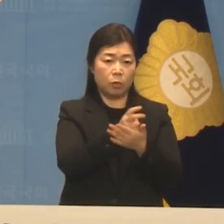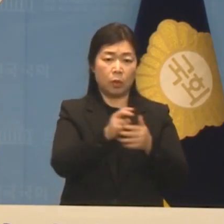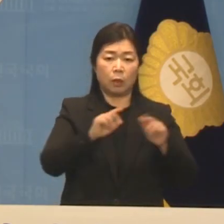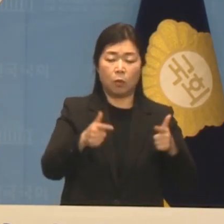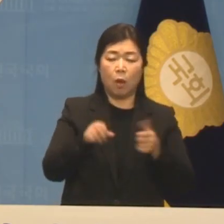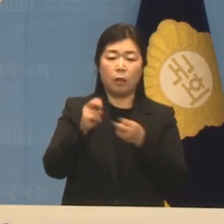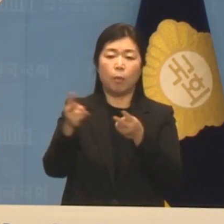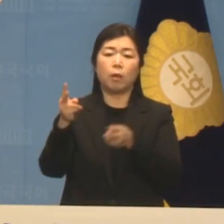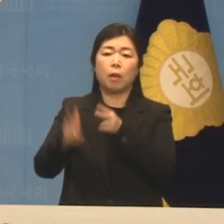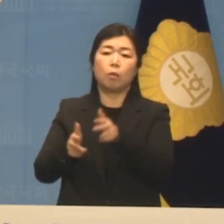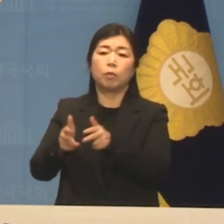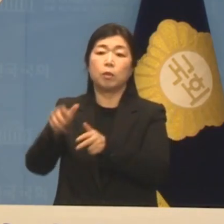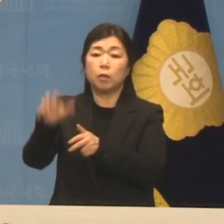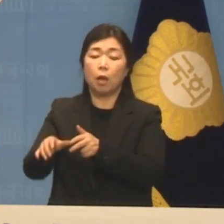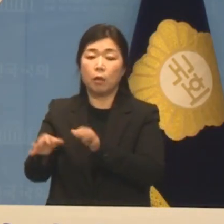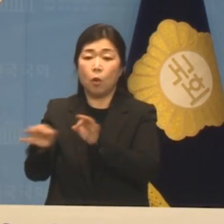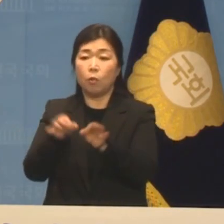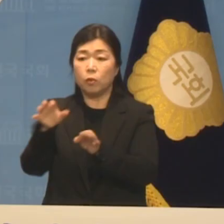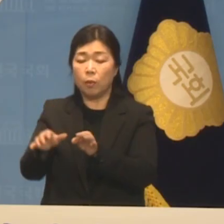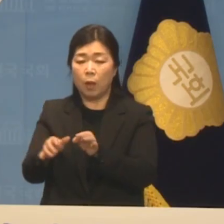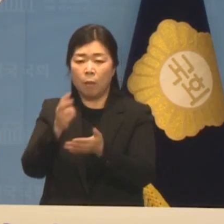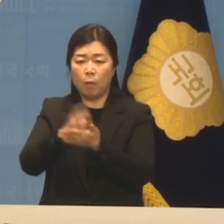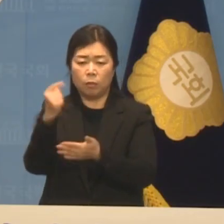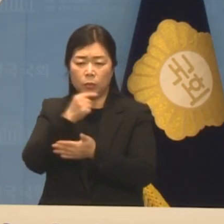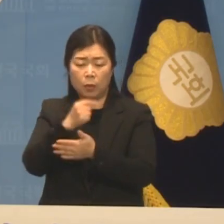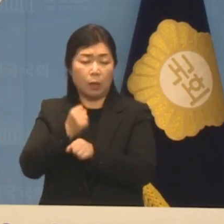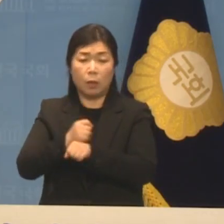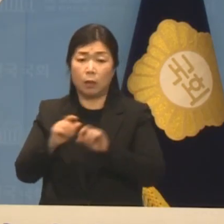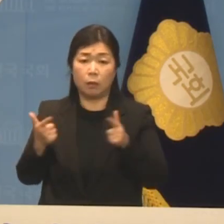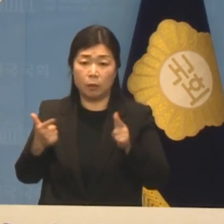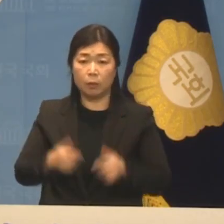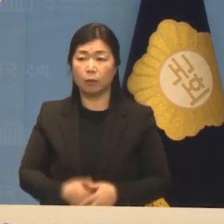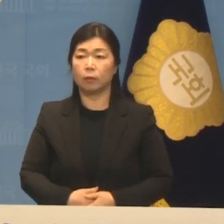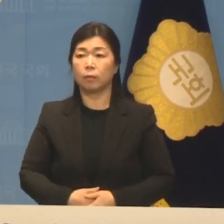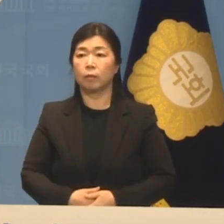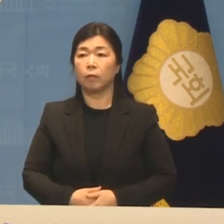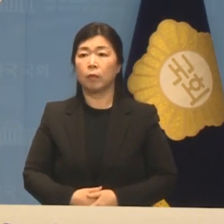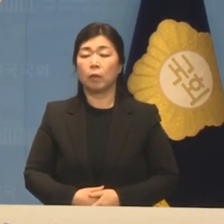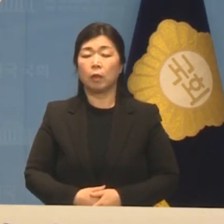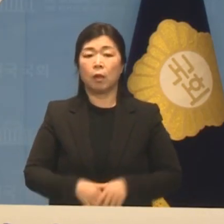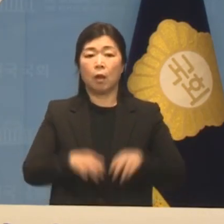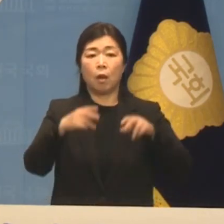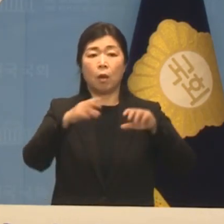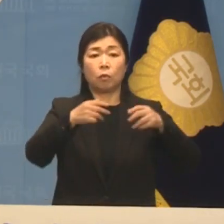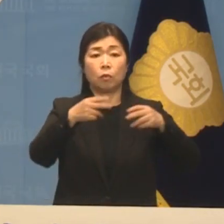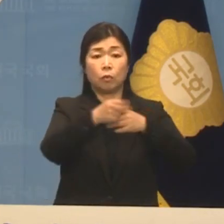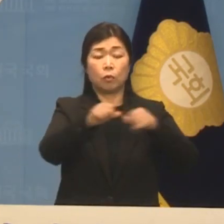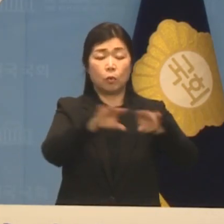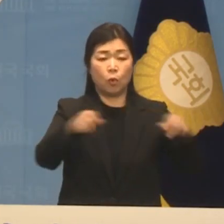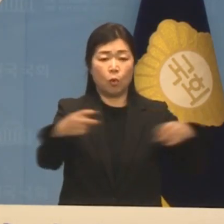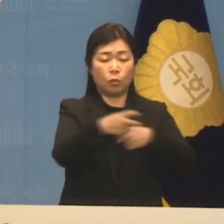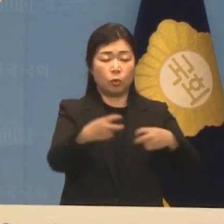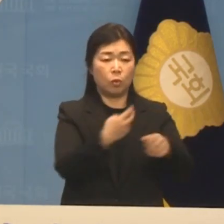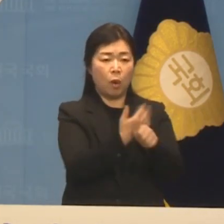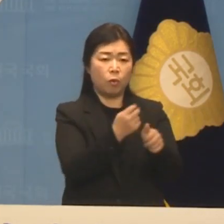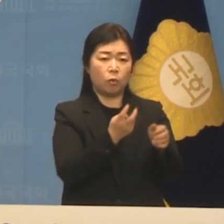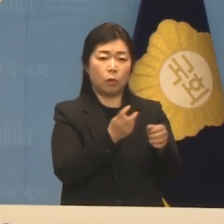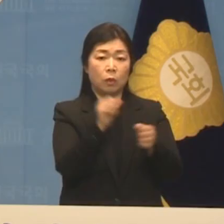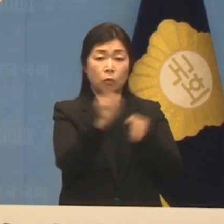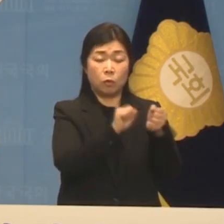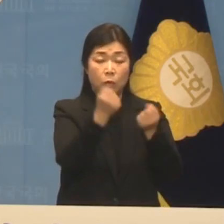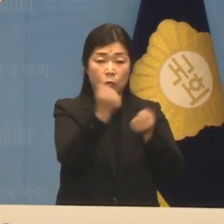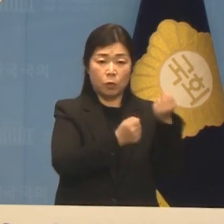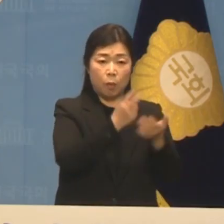택배사업자 또는 택배영업점에 엄격하게 적용하고 있지 않습니다. 국토부가 화물운송사업법상 직접 운송